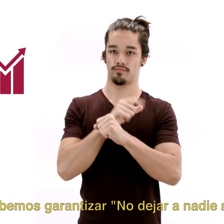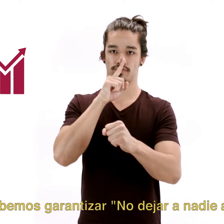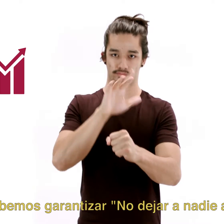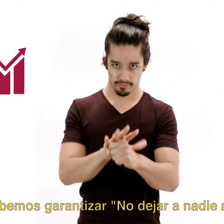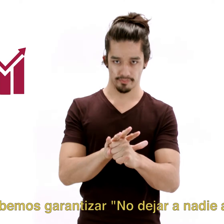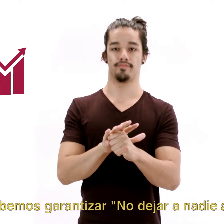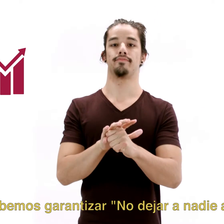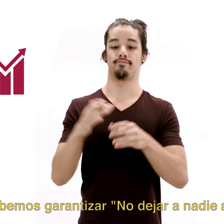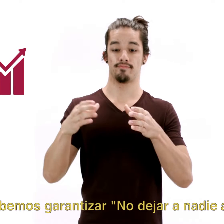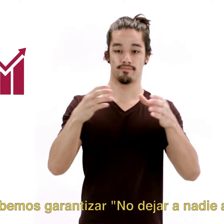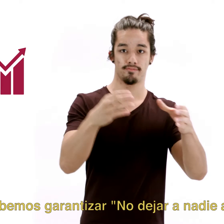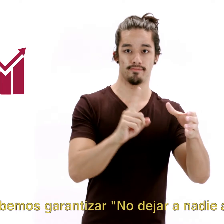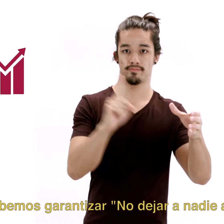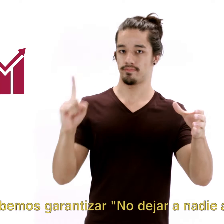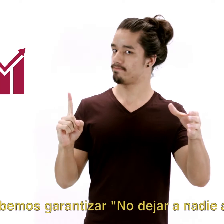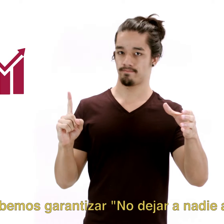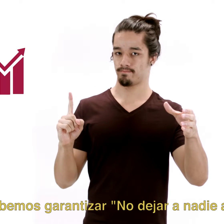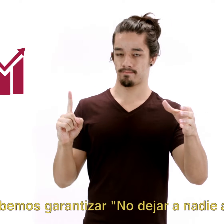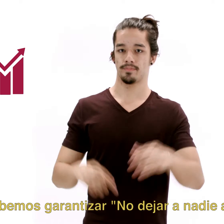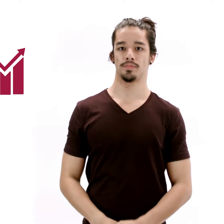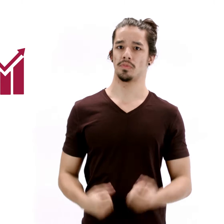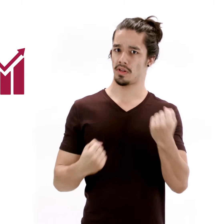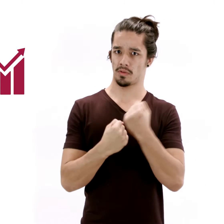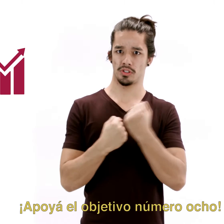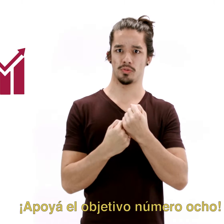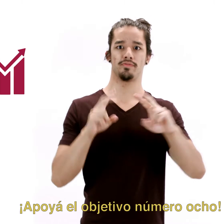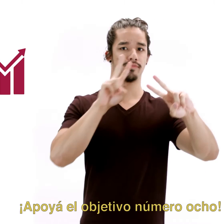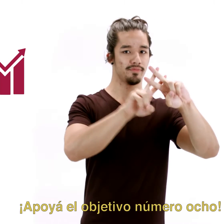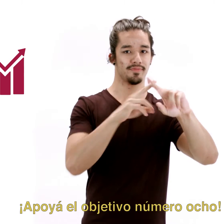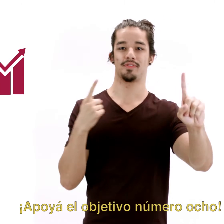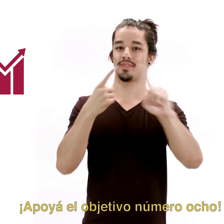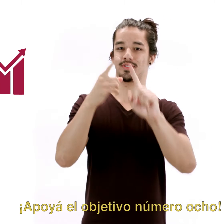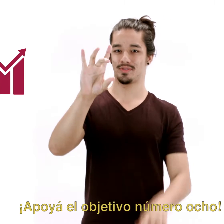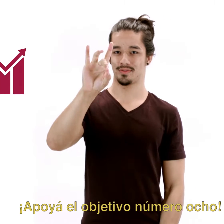Debemos garantizar no dejar a nadie atrás. Apoyar el objetivo número 8.